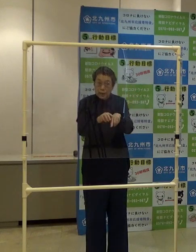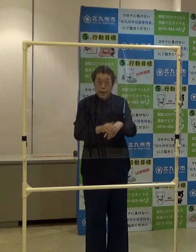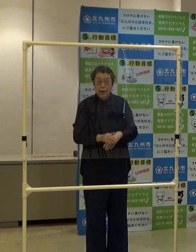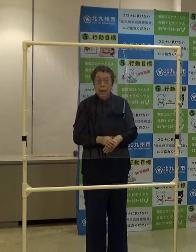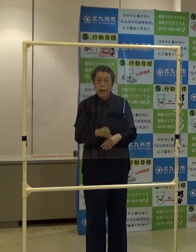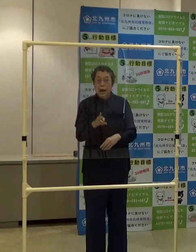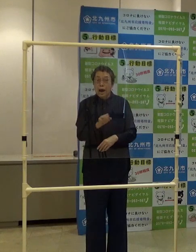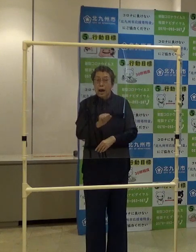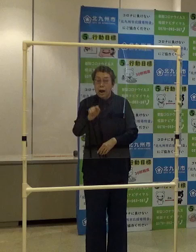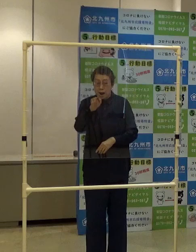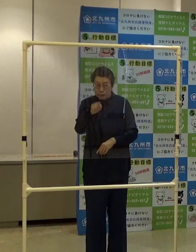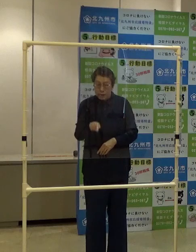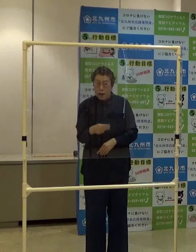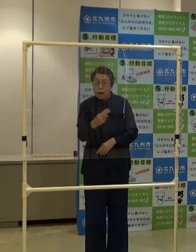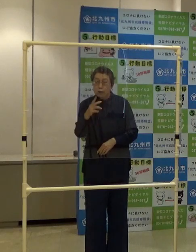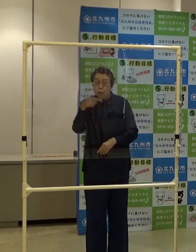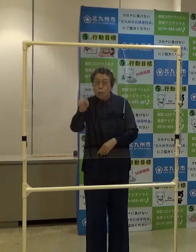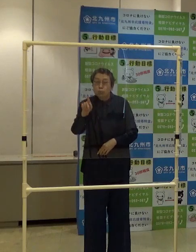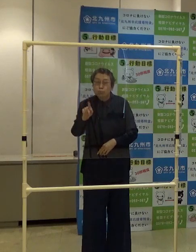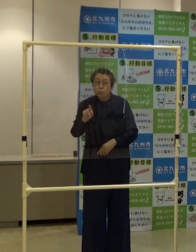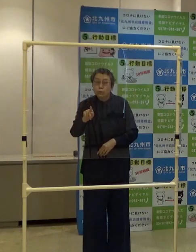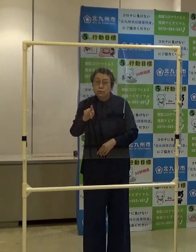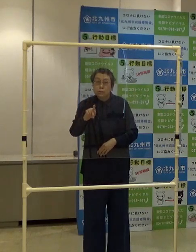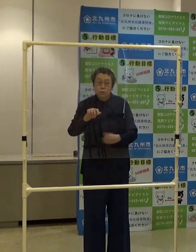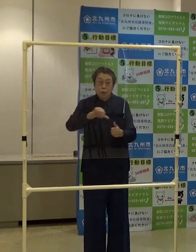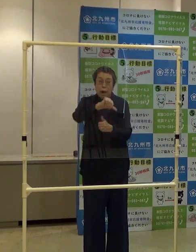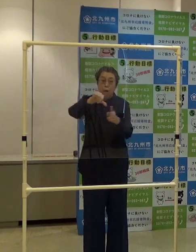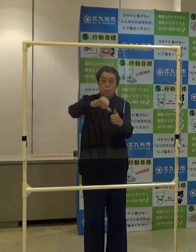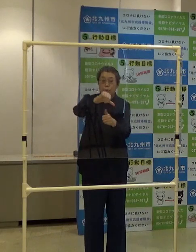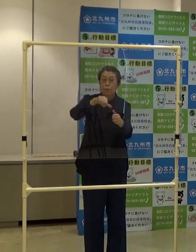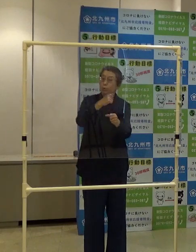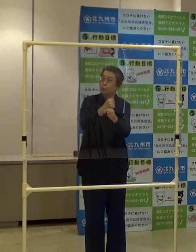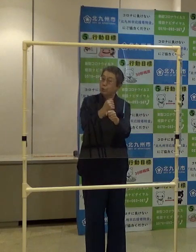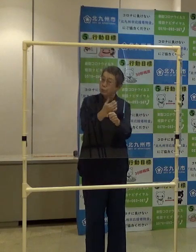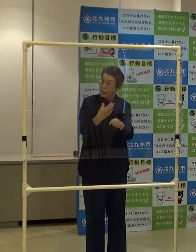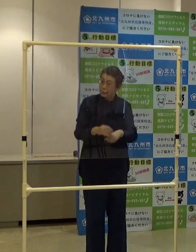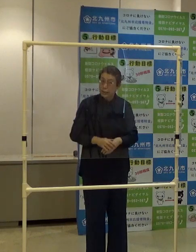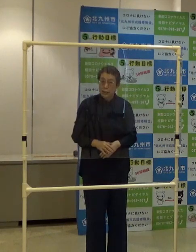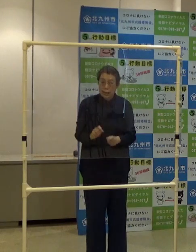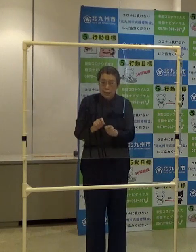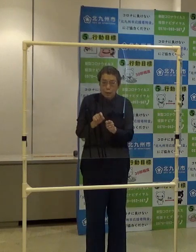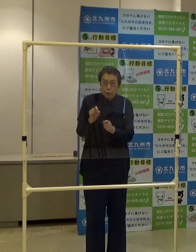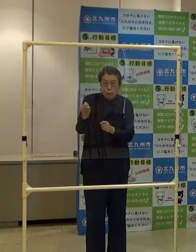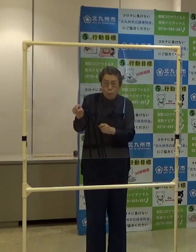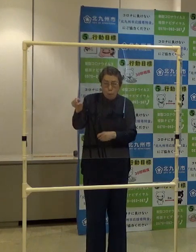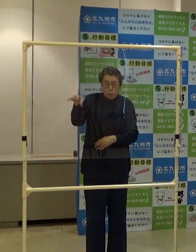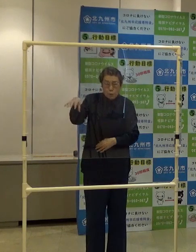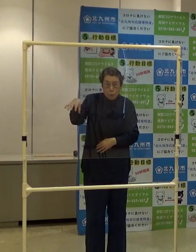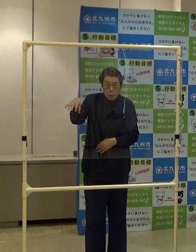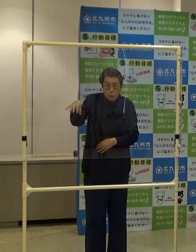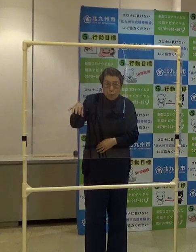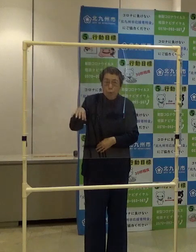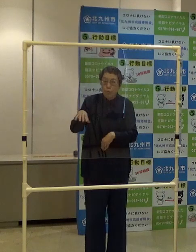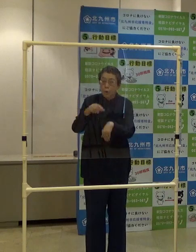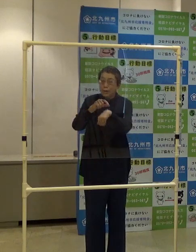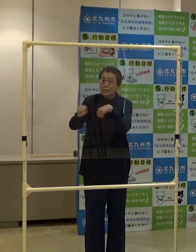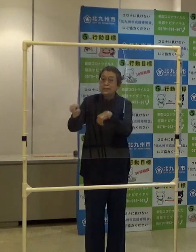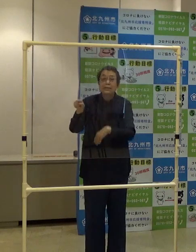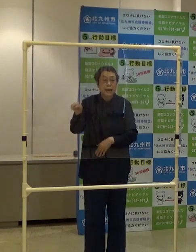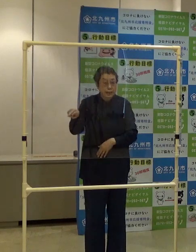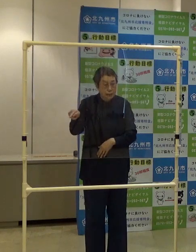というアプリを開発しておりまして、これは遠隔地にあるご親族の方